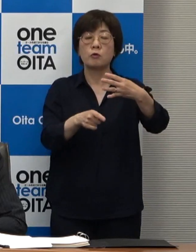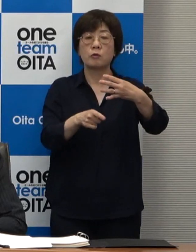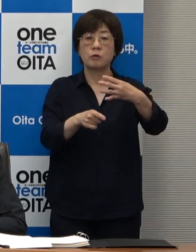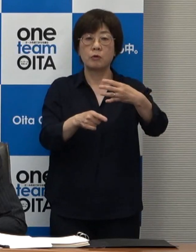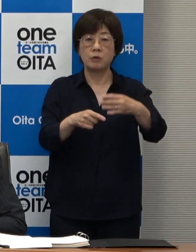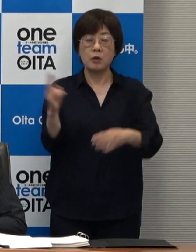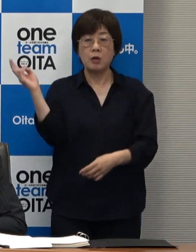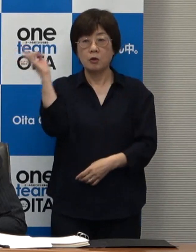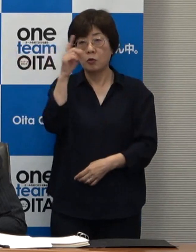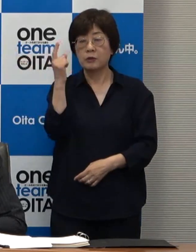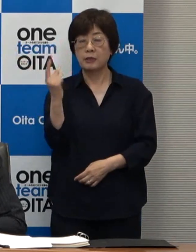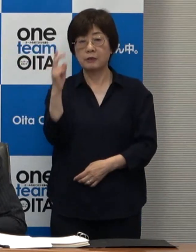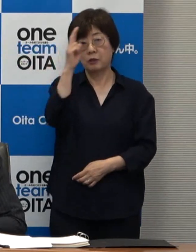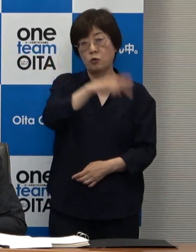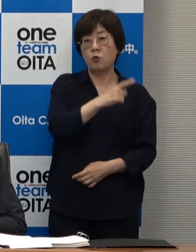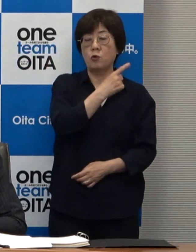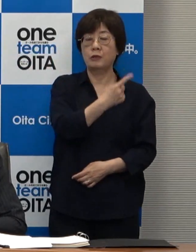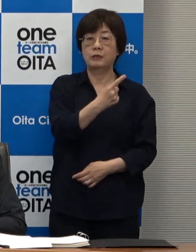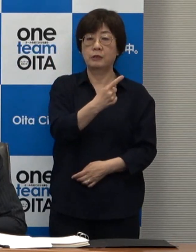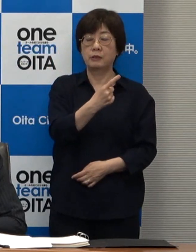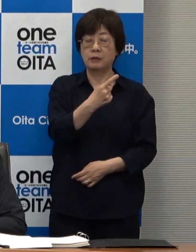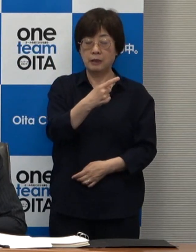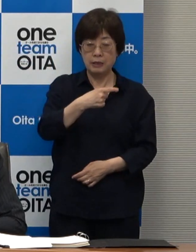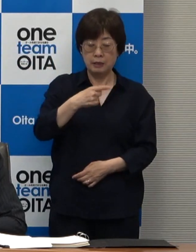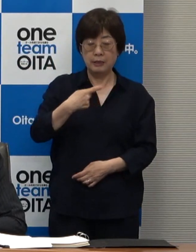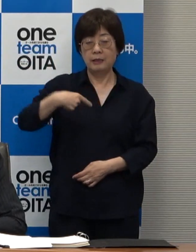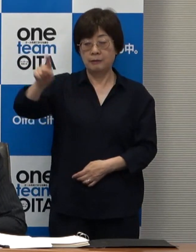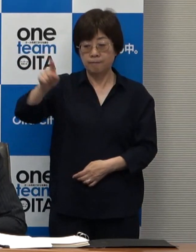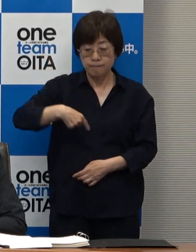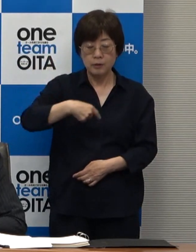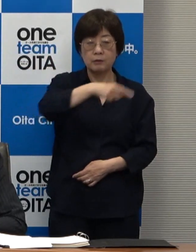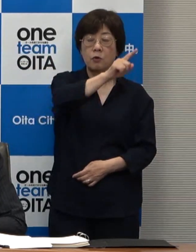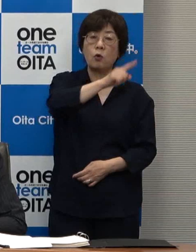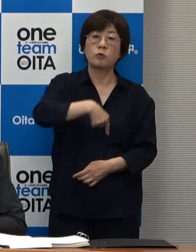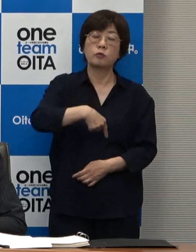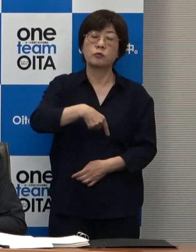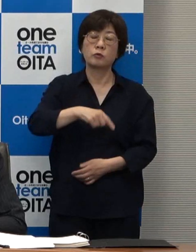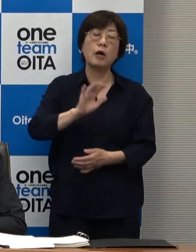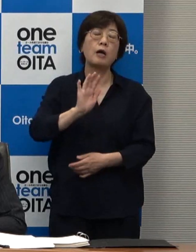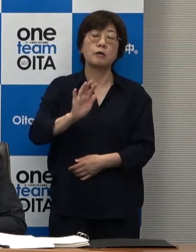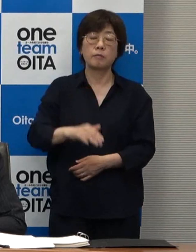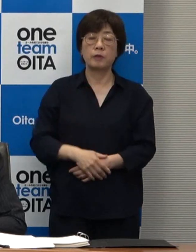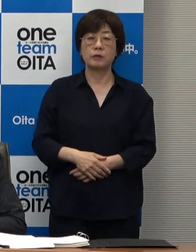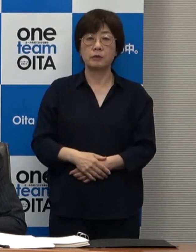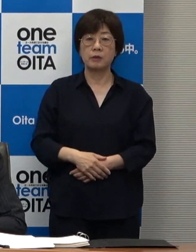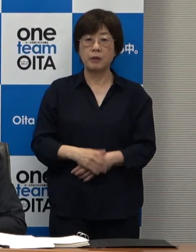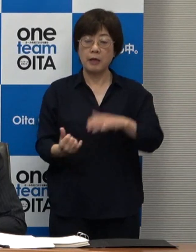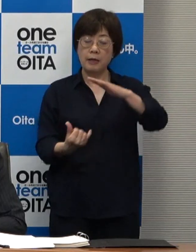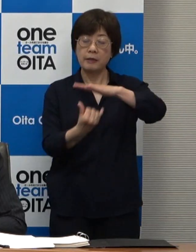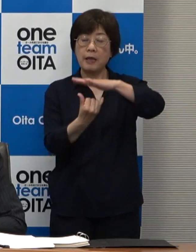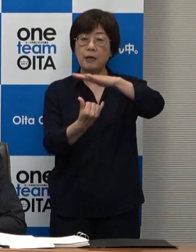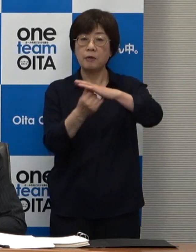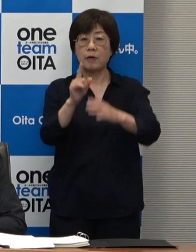午前午後1便ずつ1日に2往復します。定員は11名です。